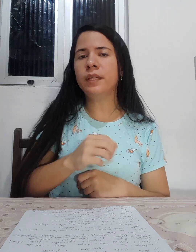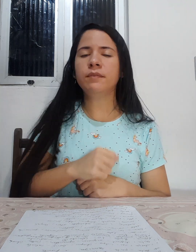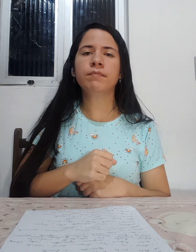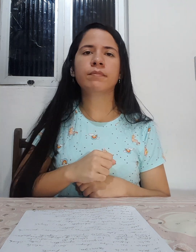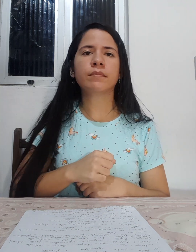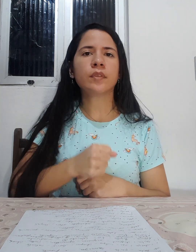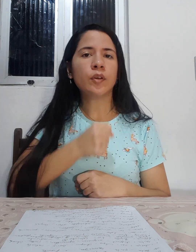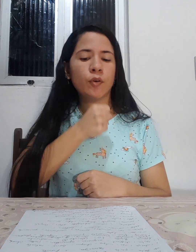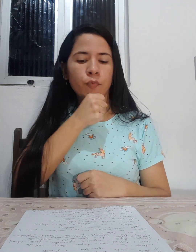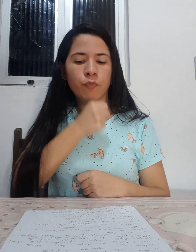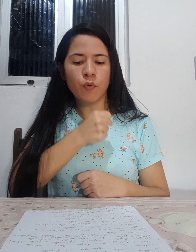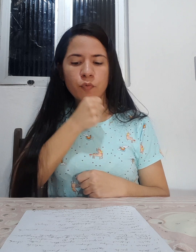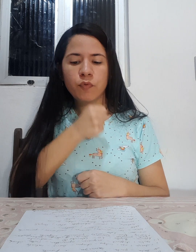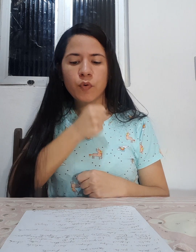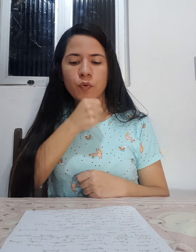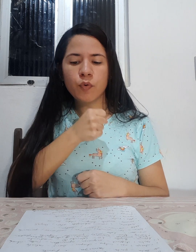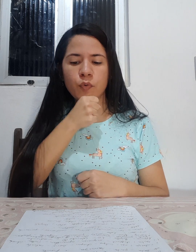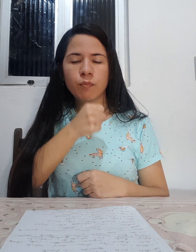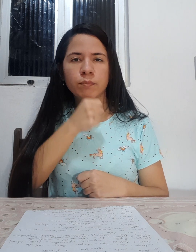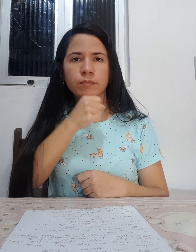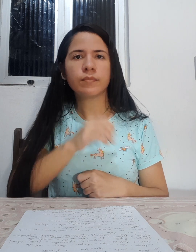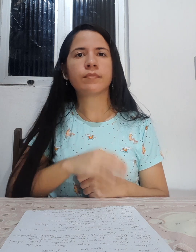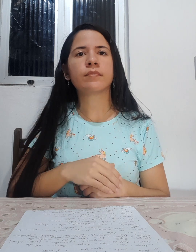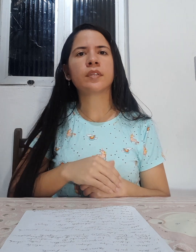homem, vovô,